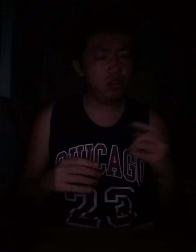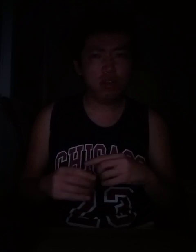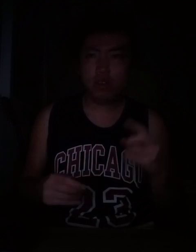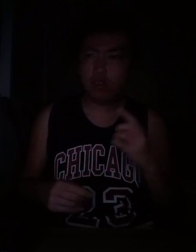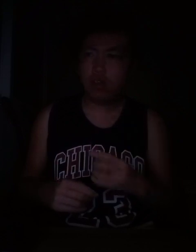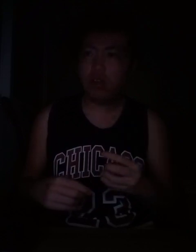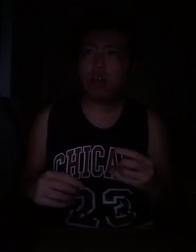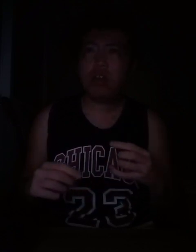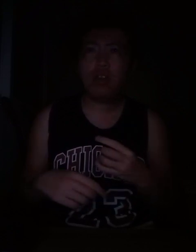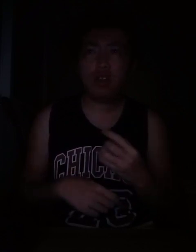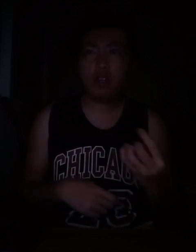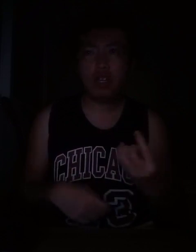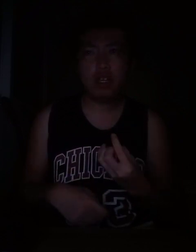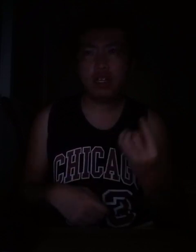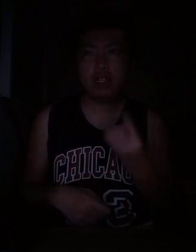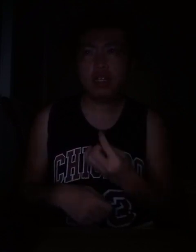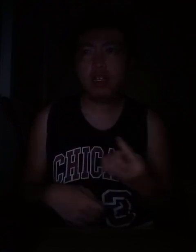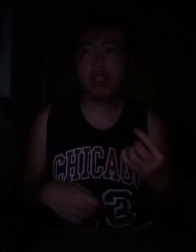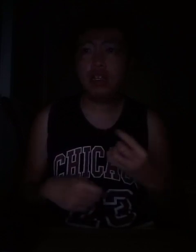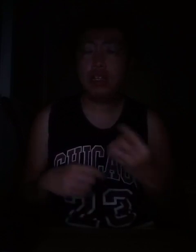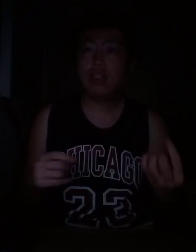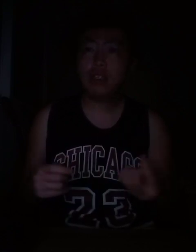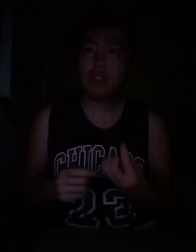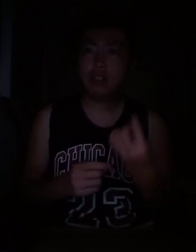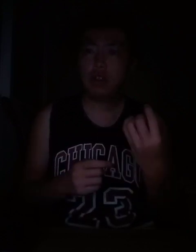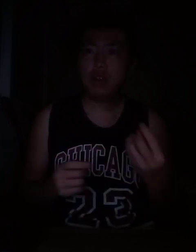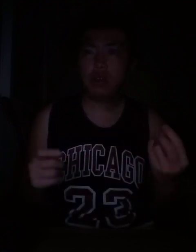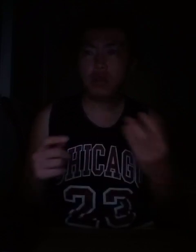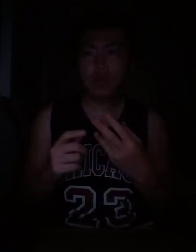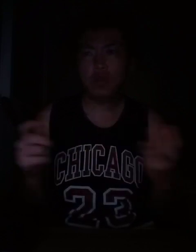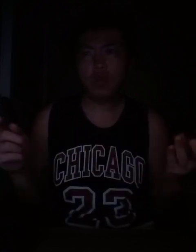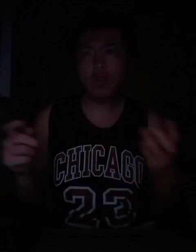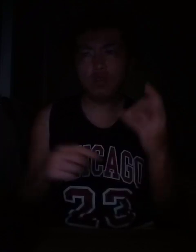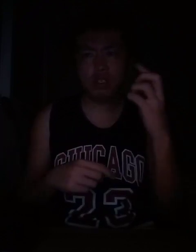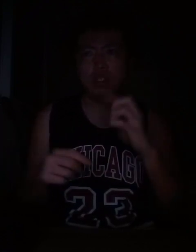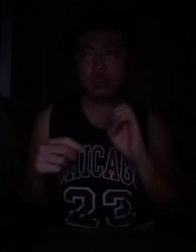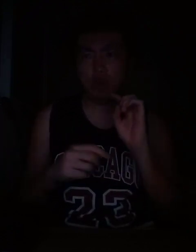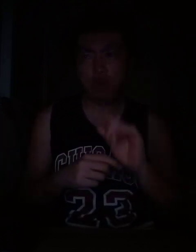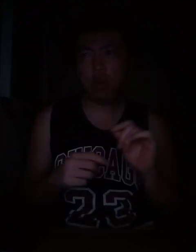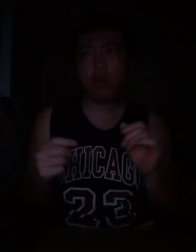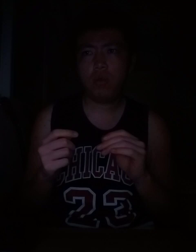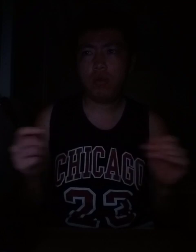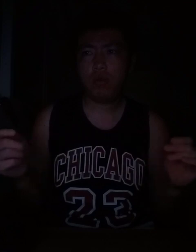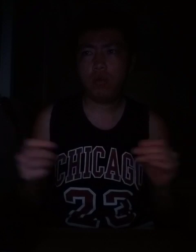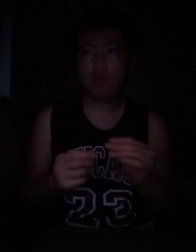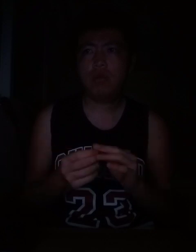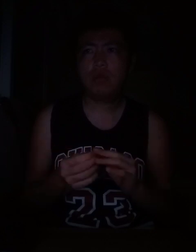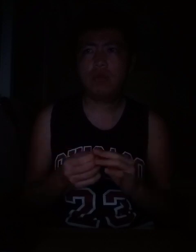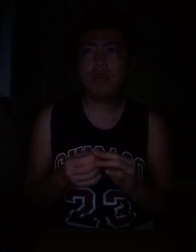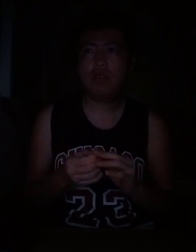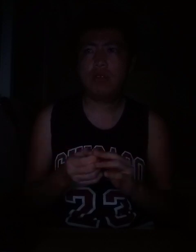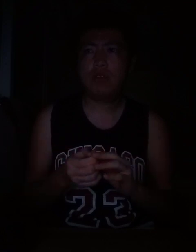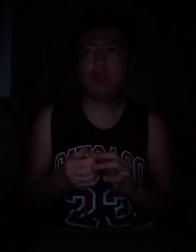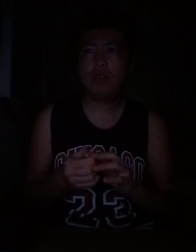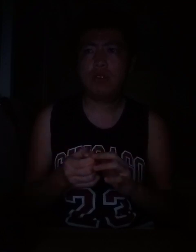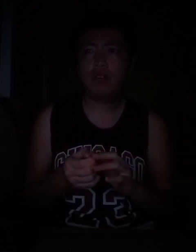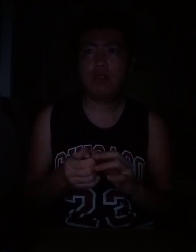신청서에 LH에서 인허가와 공사감독 업무를 수행했고 관련 기술을 재취업한 회사에 적용하겠다는